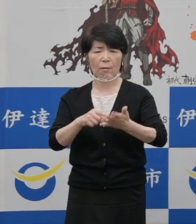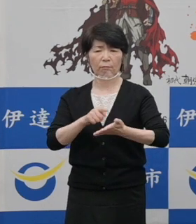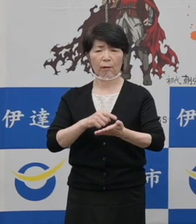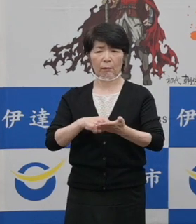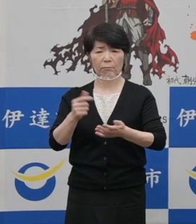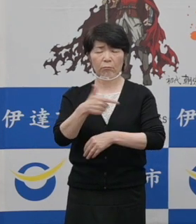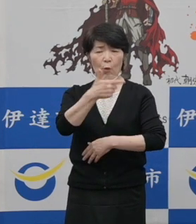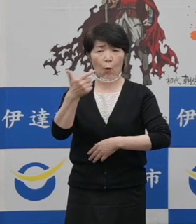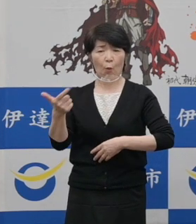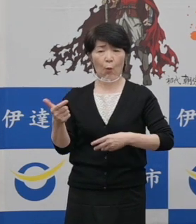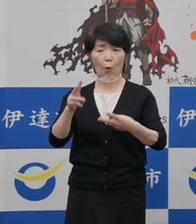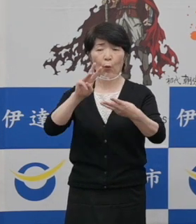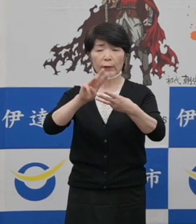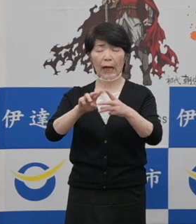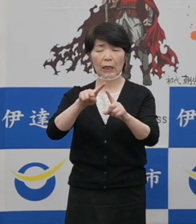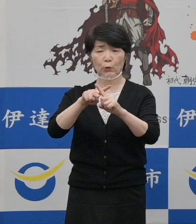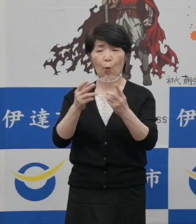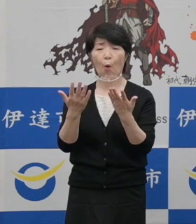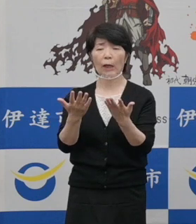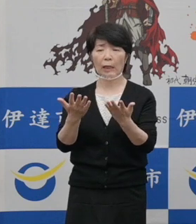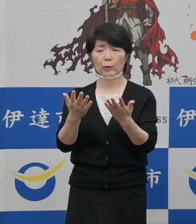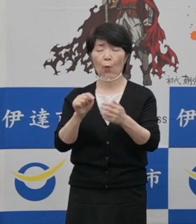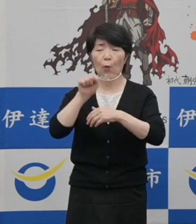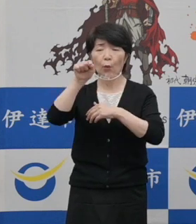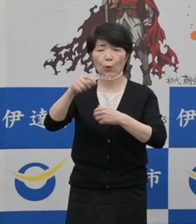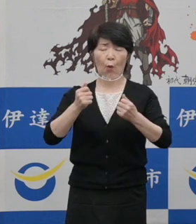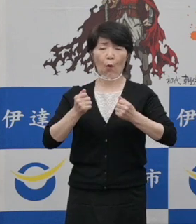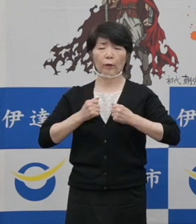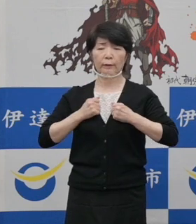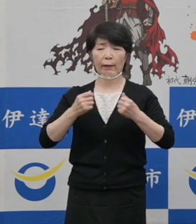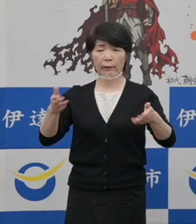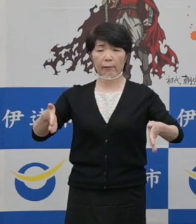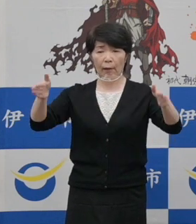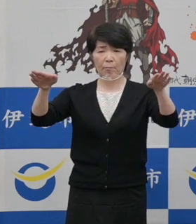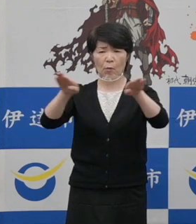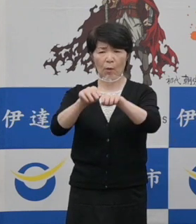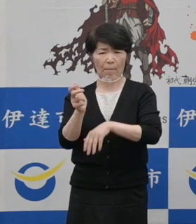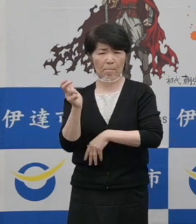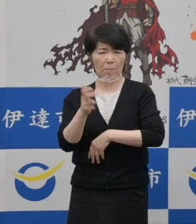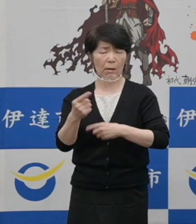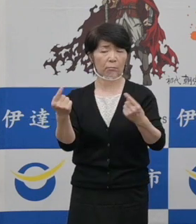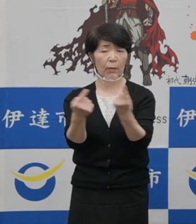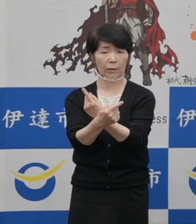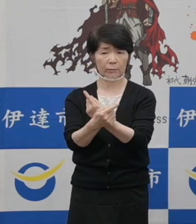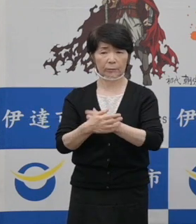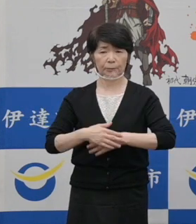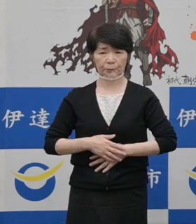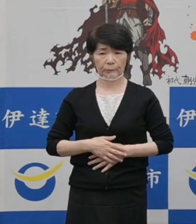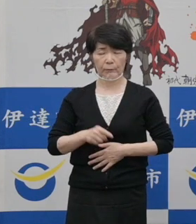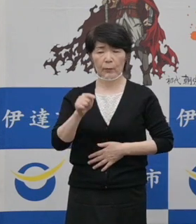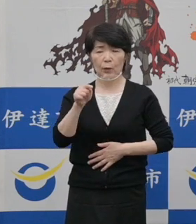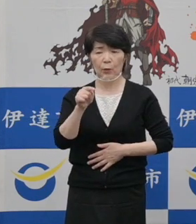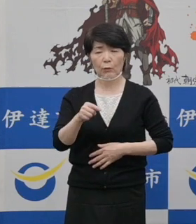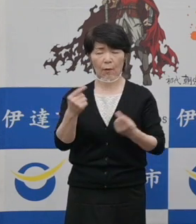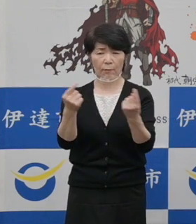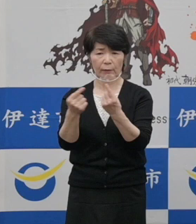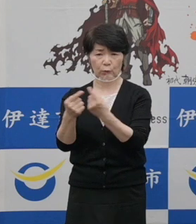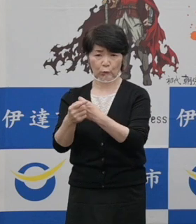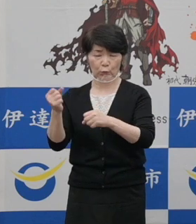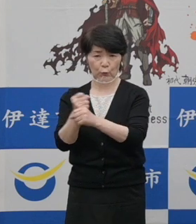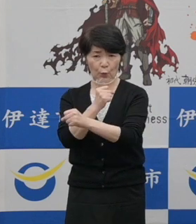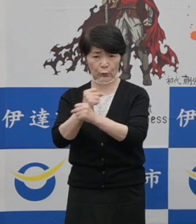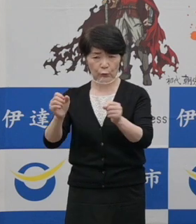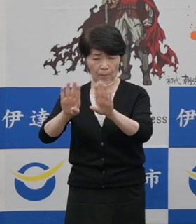校屋内運動場体育館ですねの耐震化、長寿命化のための改修工事を行います